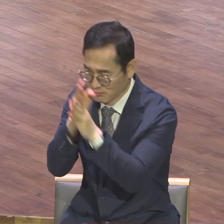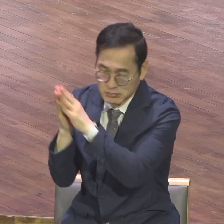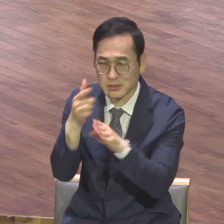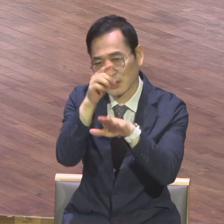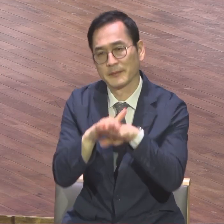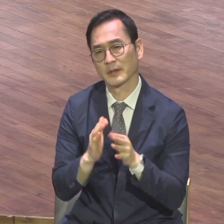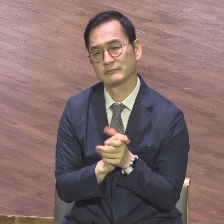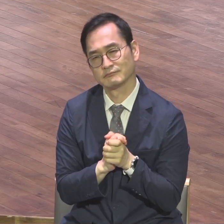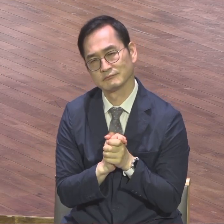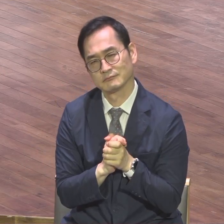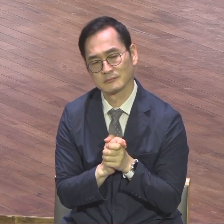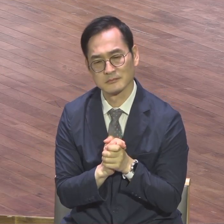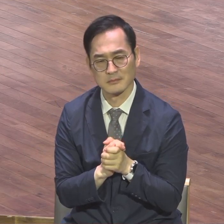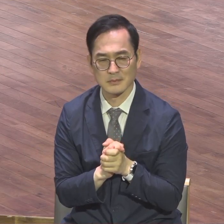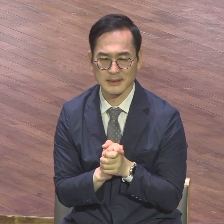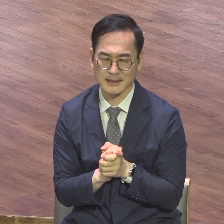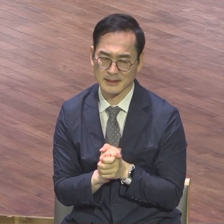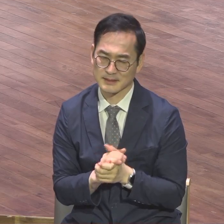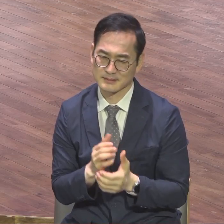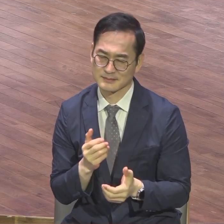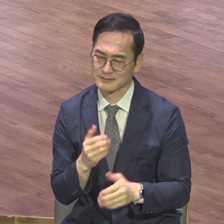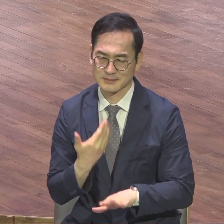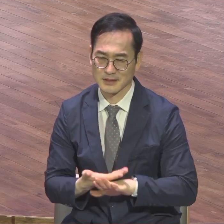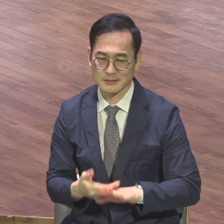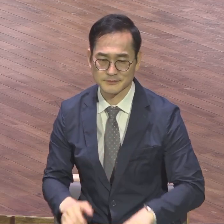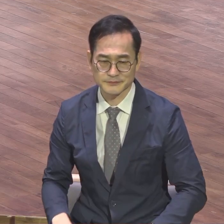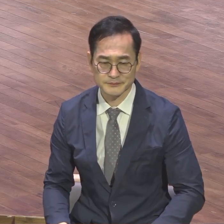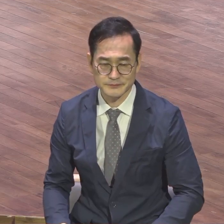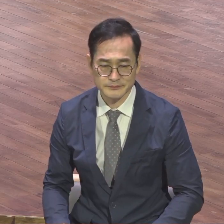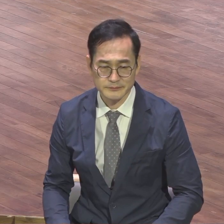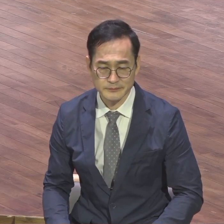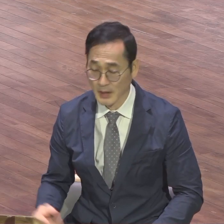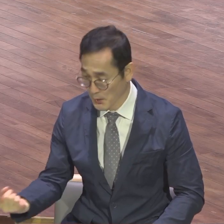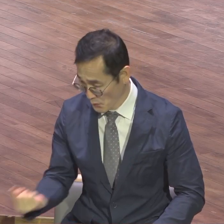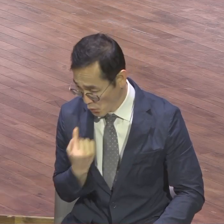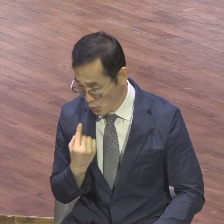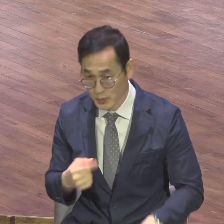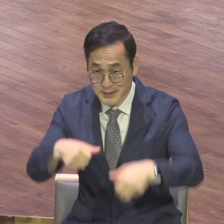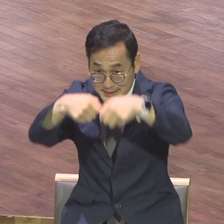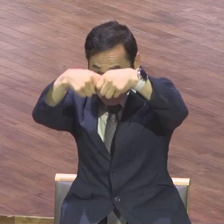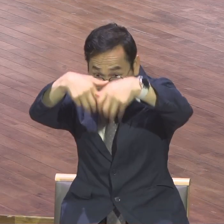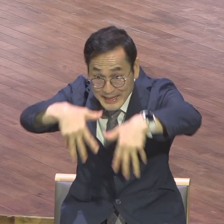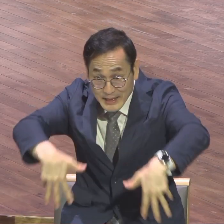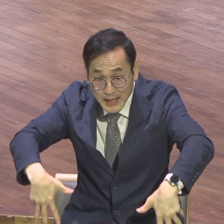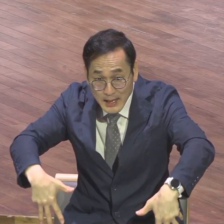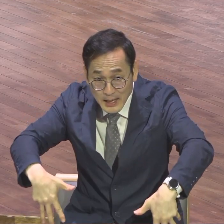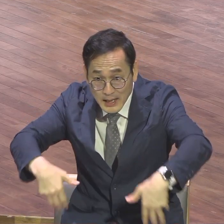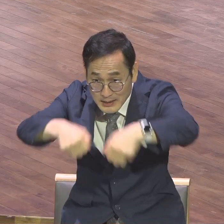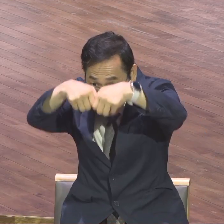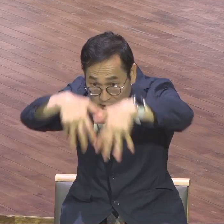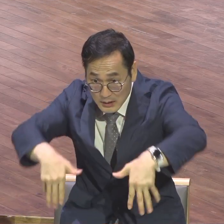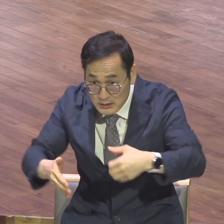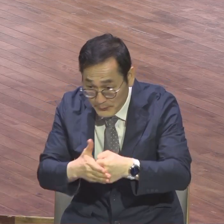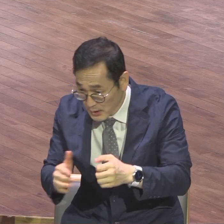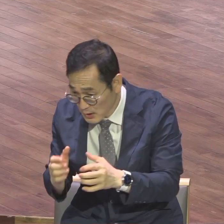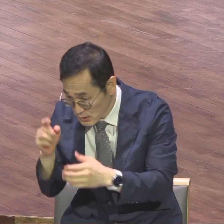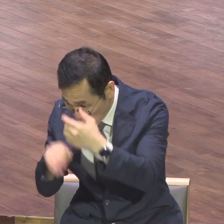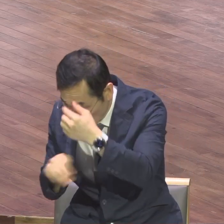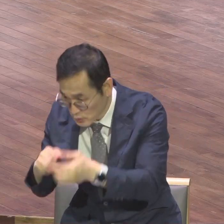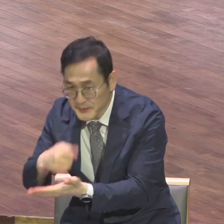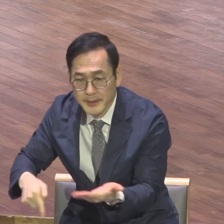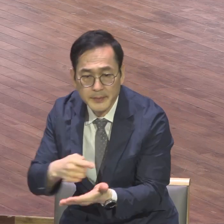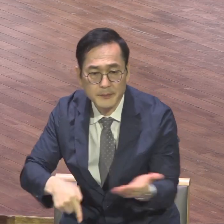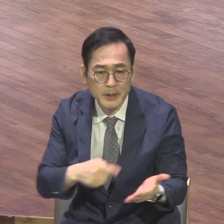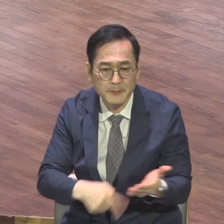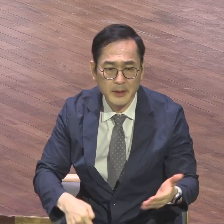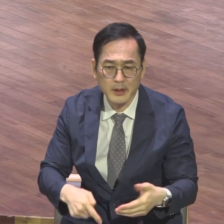받았는데 금융 이 다단계가 교인들 피해를 줬다는 보고를 제가 받았어요. 금융